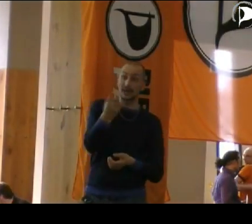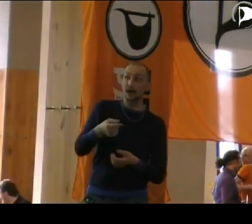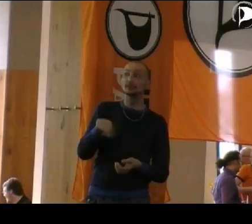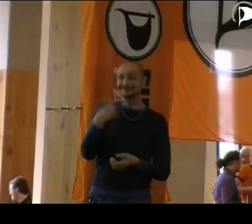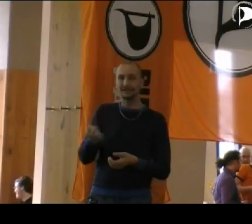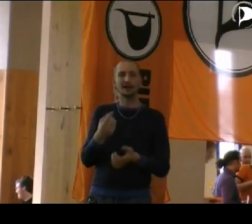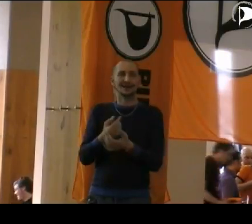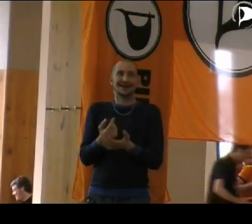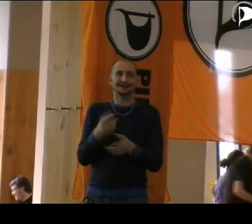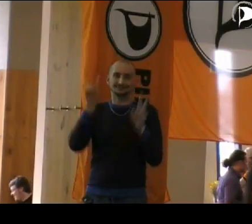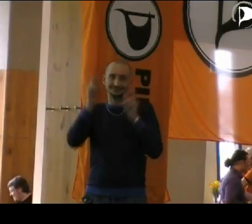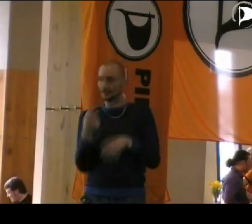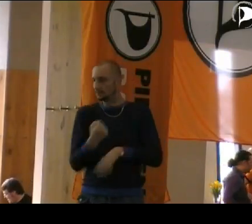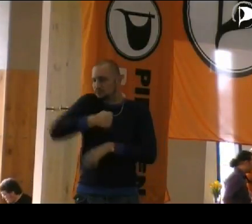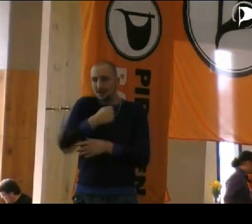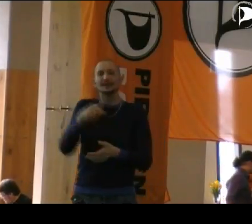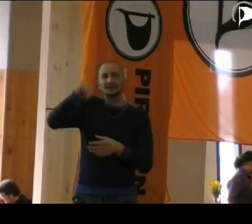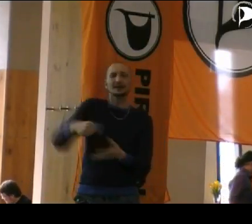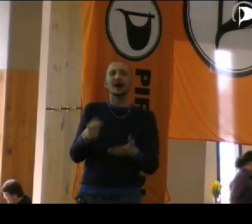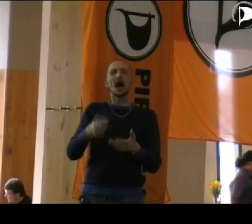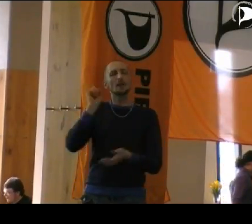wegen durch nicht weiß woran ich bin